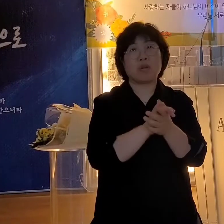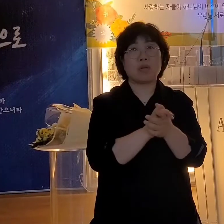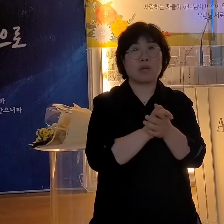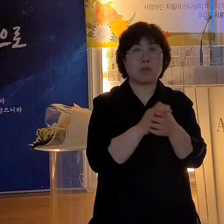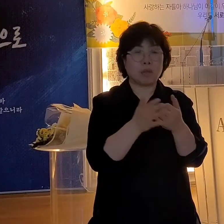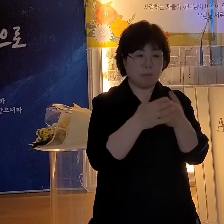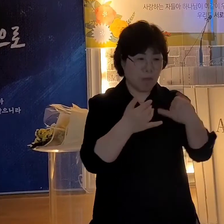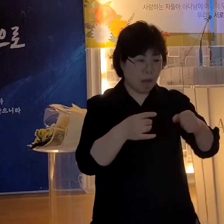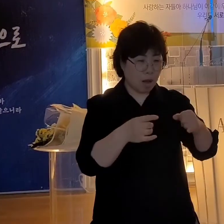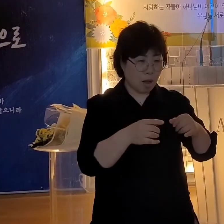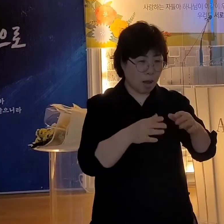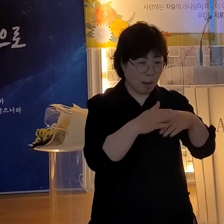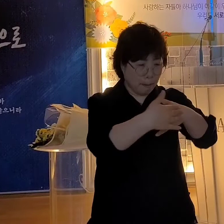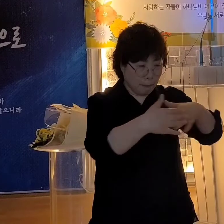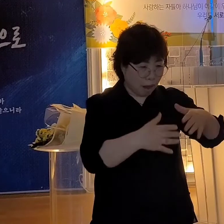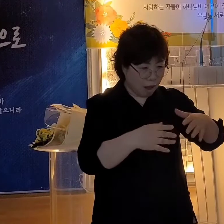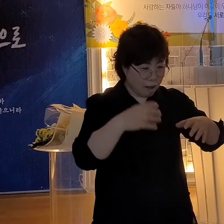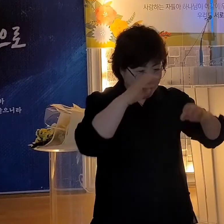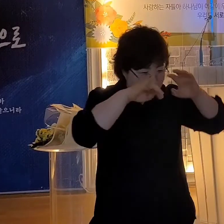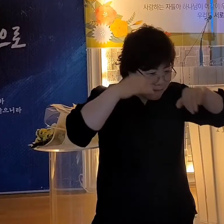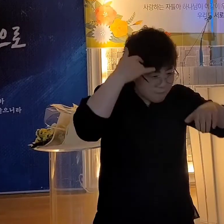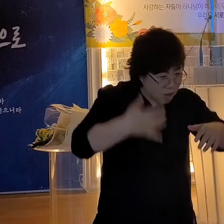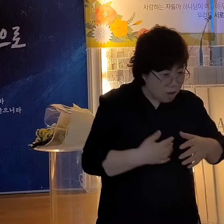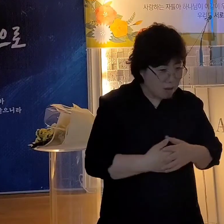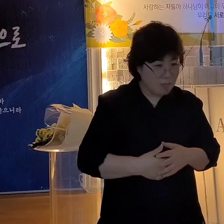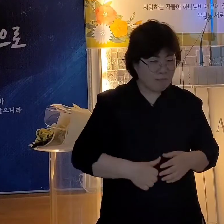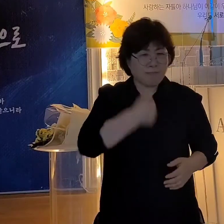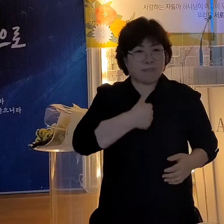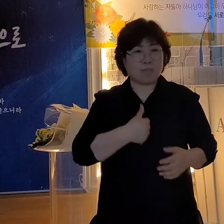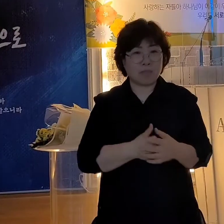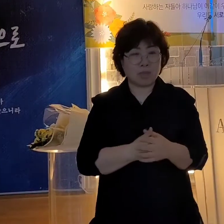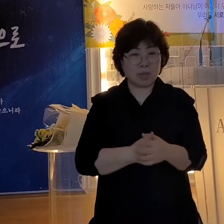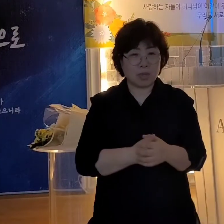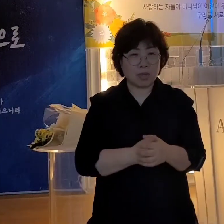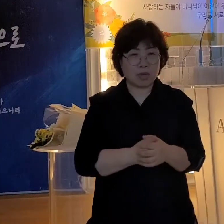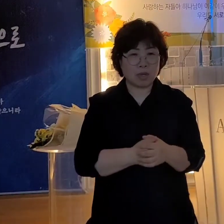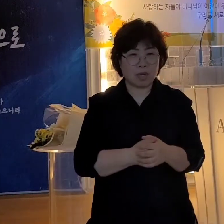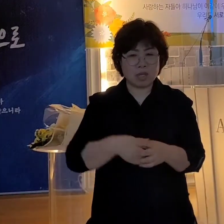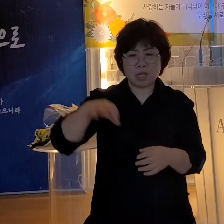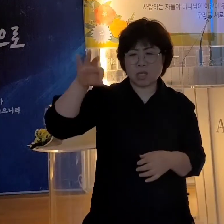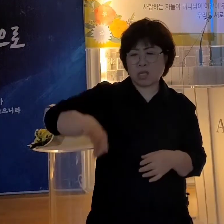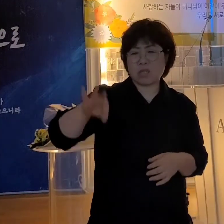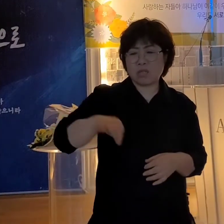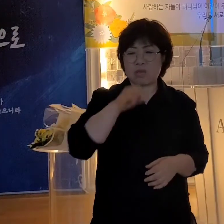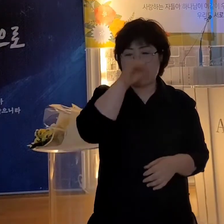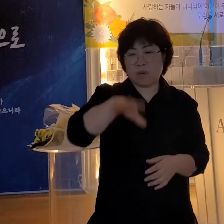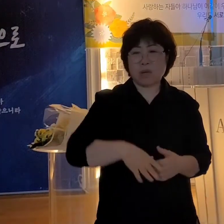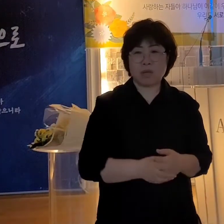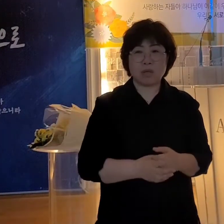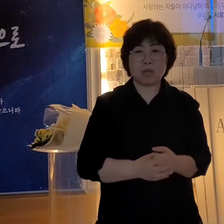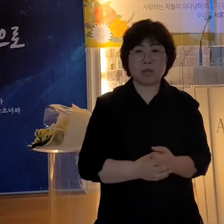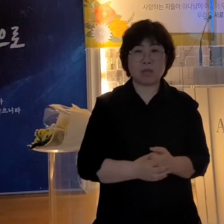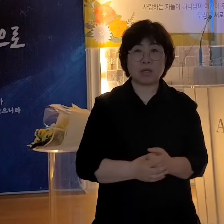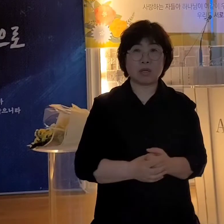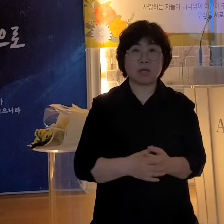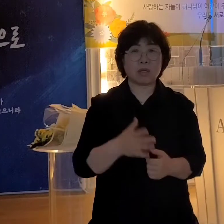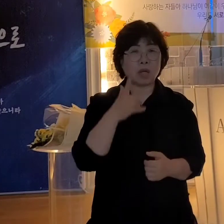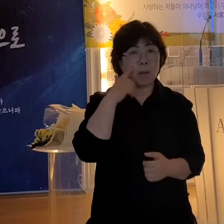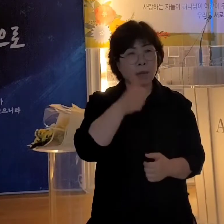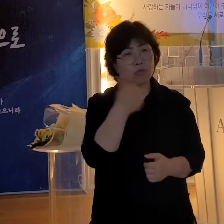지금 내 방 뒤졌어? 이젠 별짓 다 안 해. 진짜 저질이다. 아빠 죽었으면